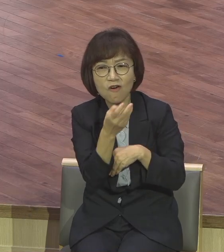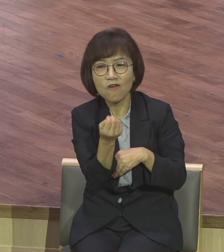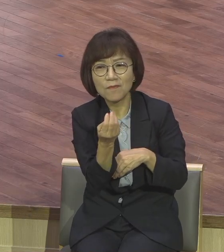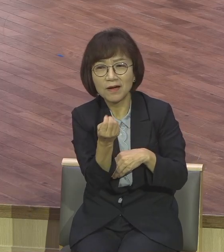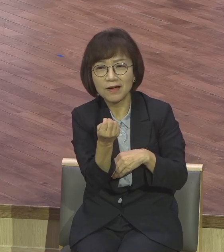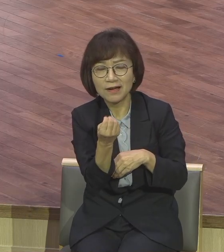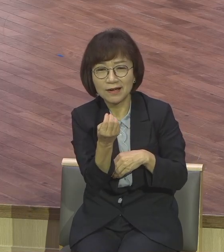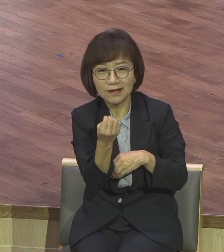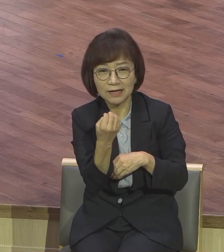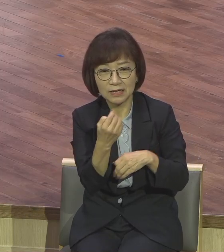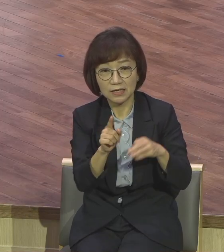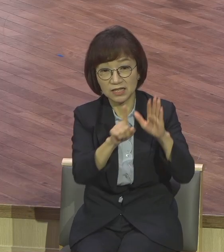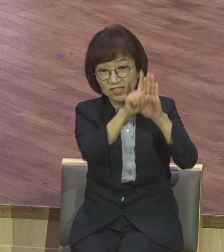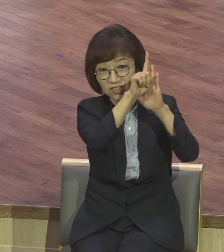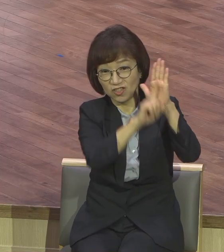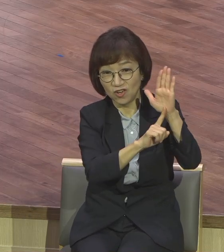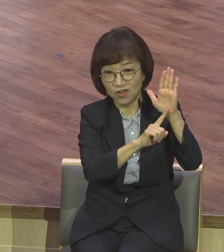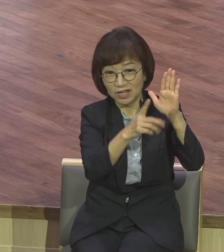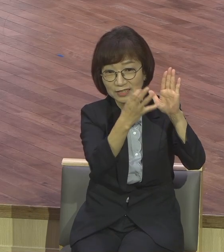정도냐? 영하